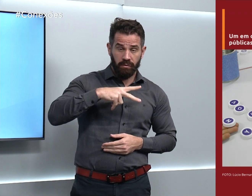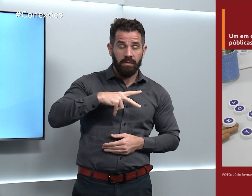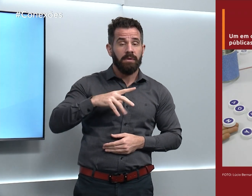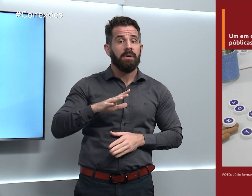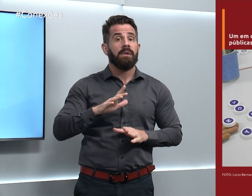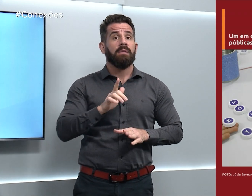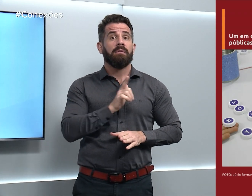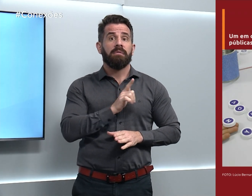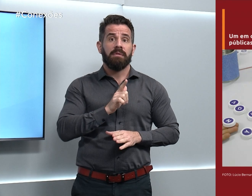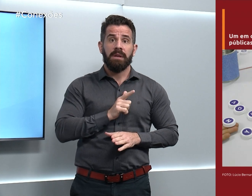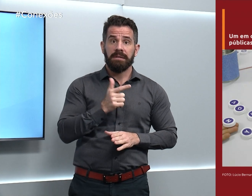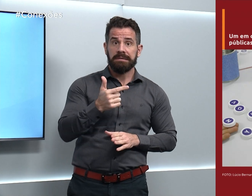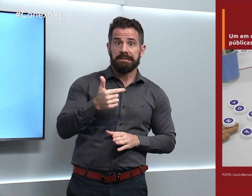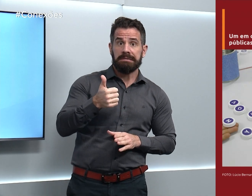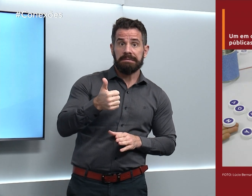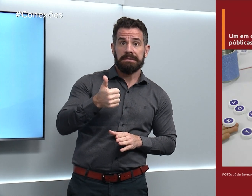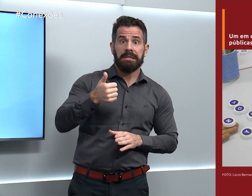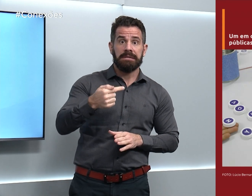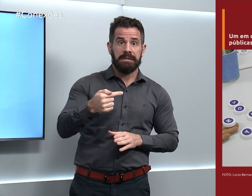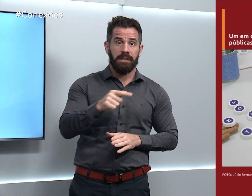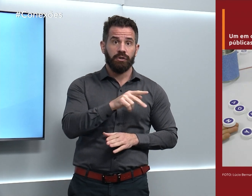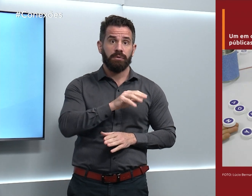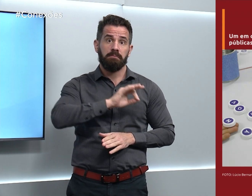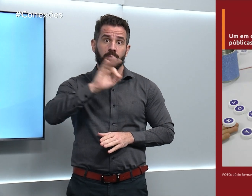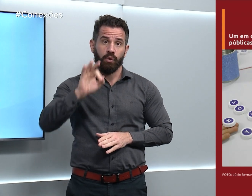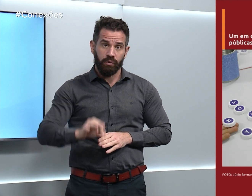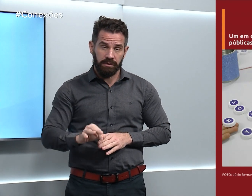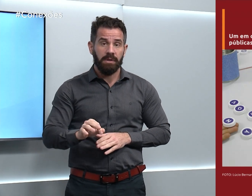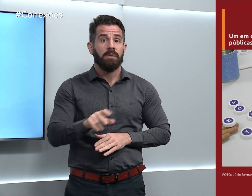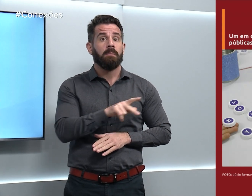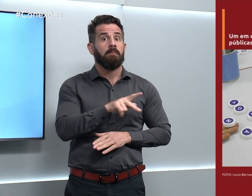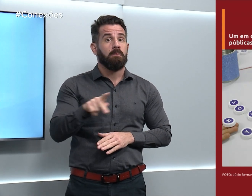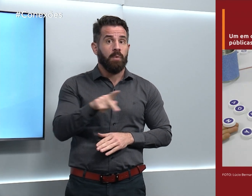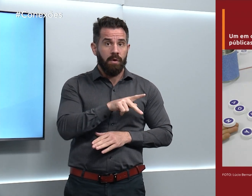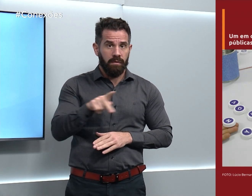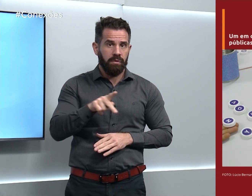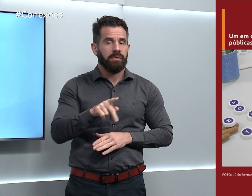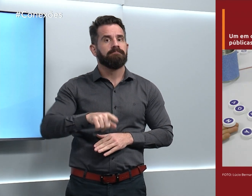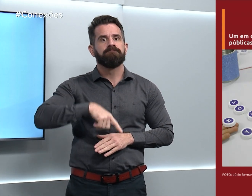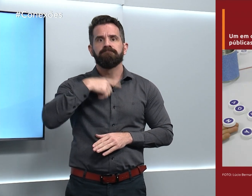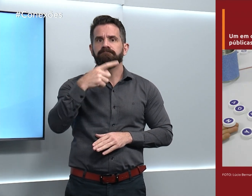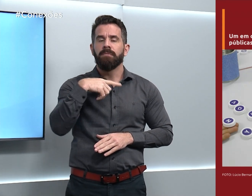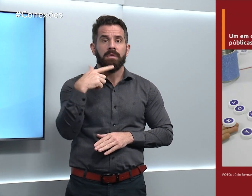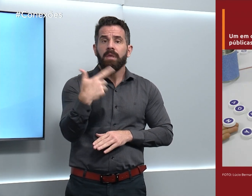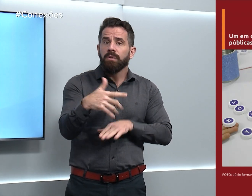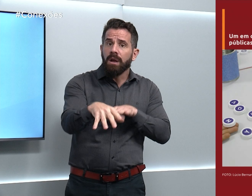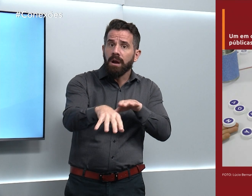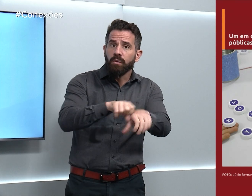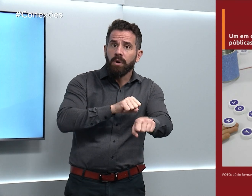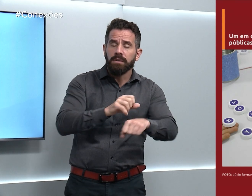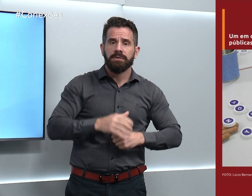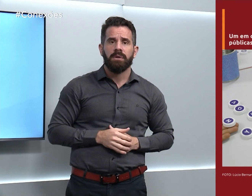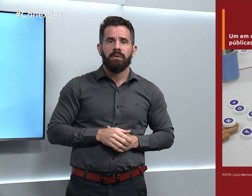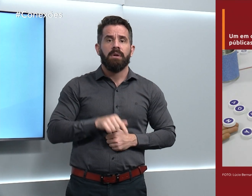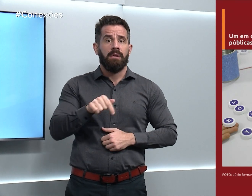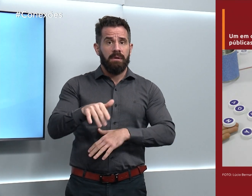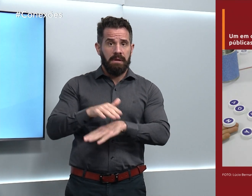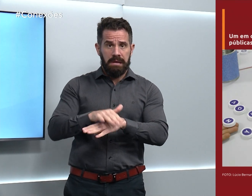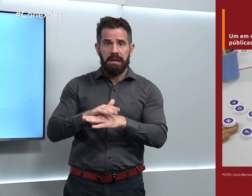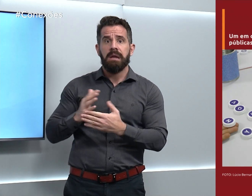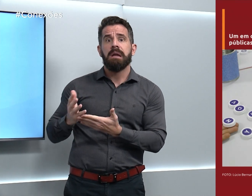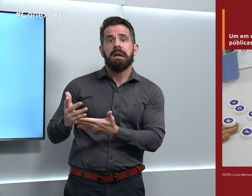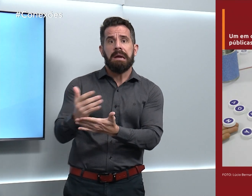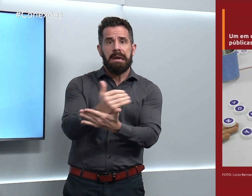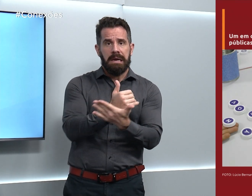é de 17% dos docentes que não têm sequer graduação. Os dados são do Anuário Brasileiro